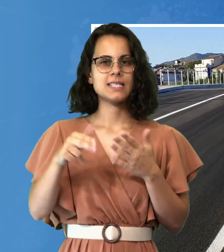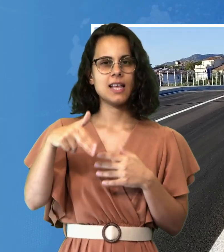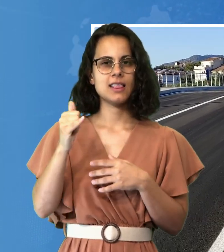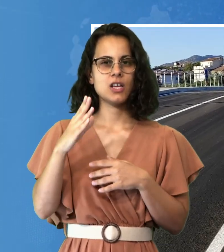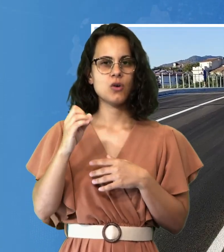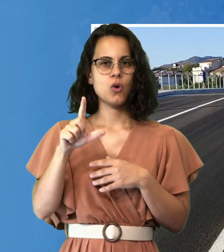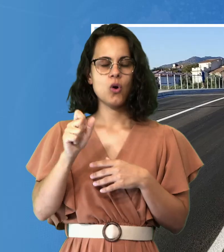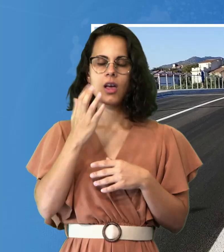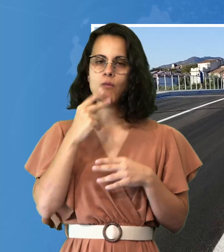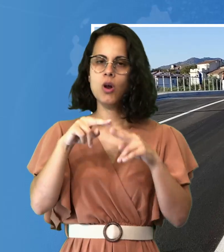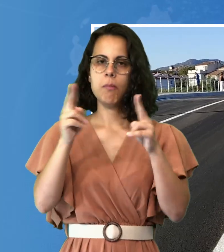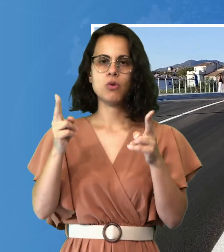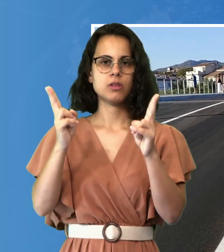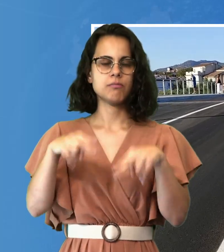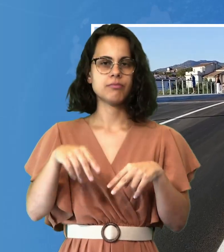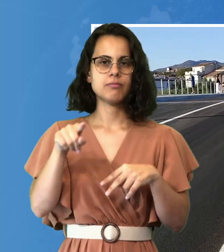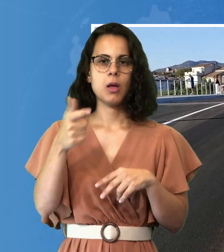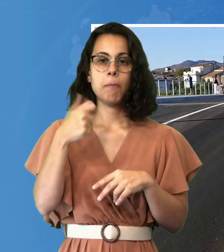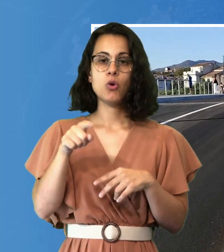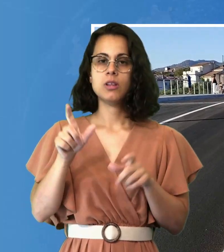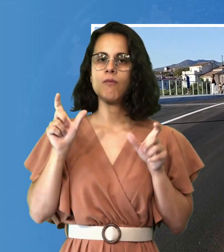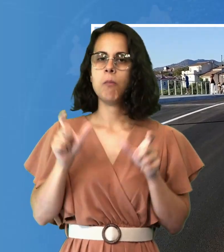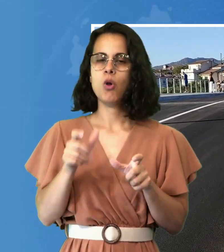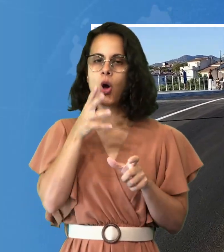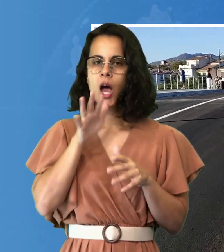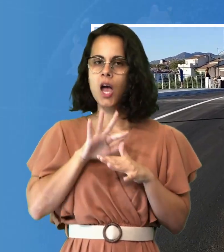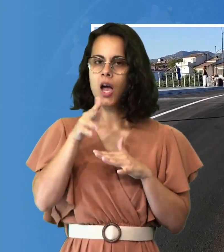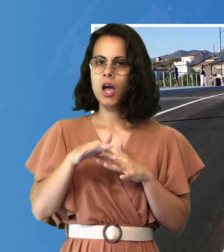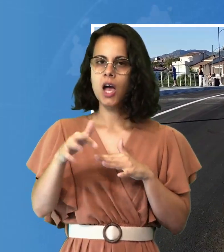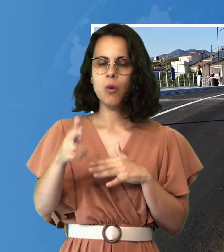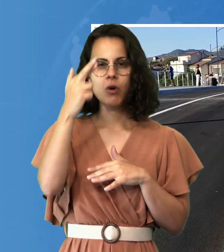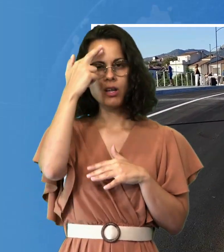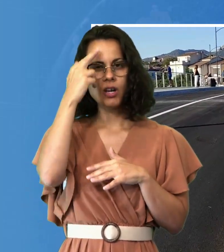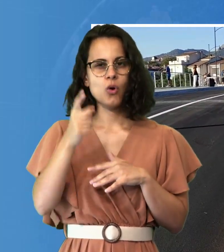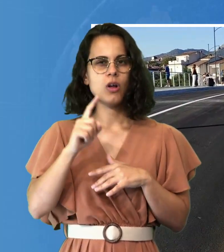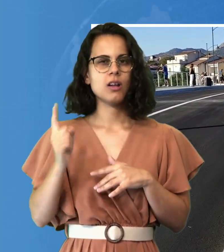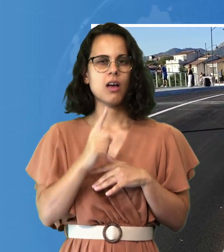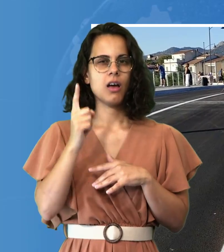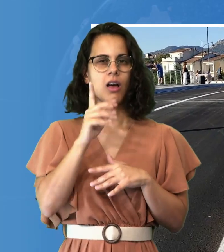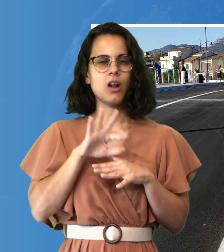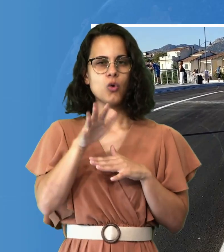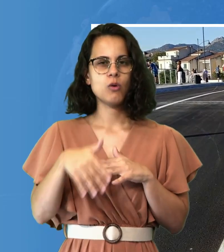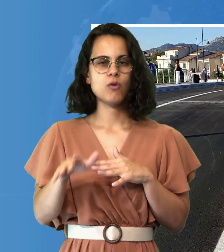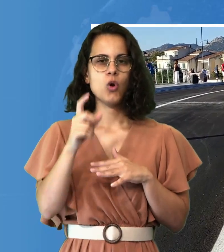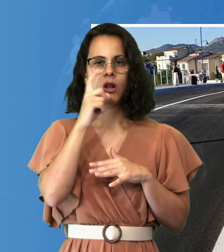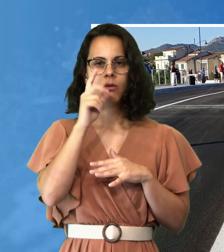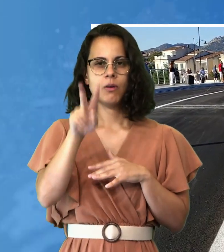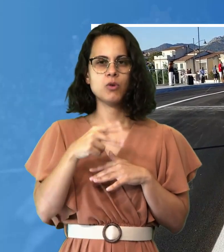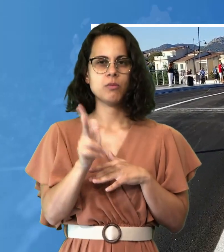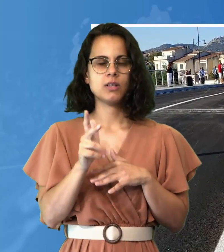incongrue e degli ostacoli al corso dell'acqua che richiamano alla mente la tragedia dell'alluvione del novembre 2013.